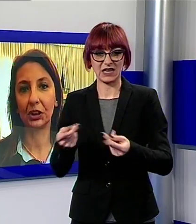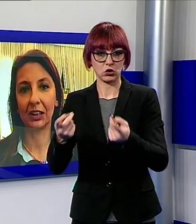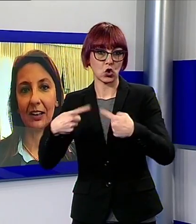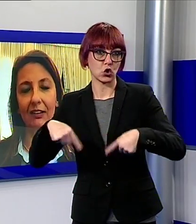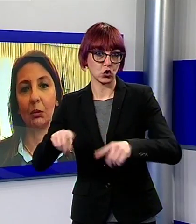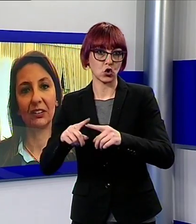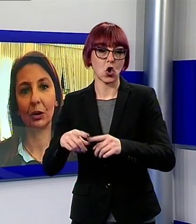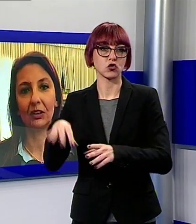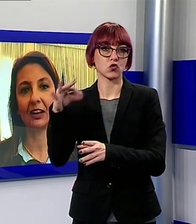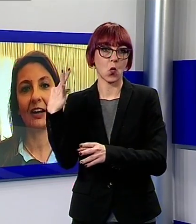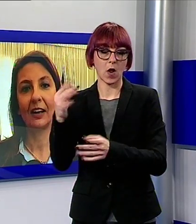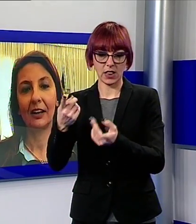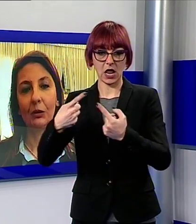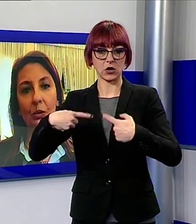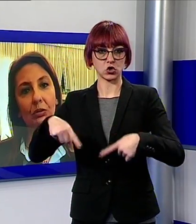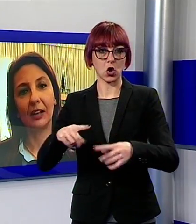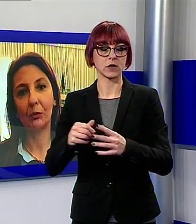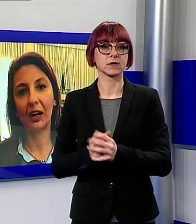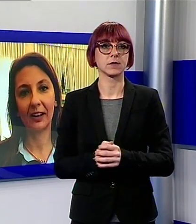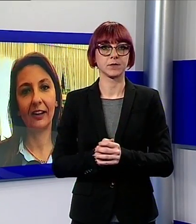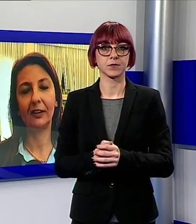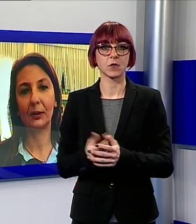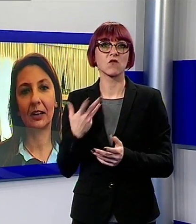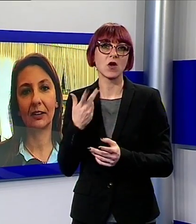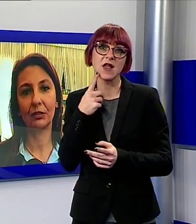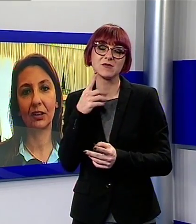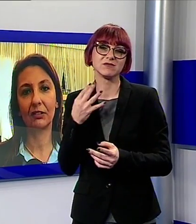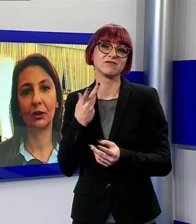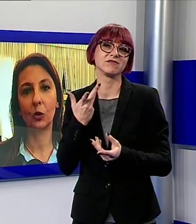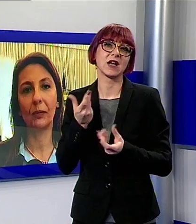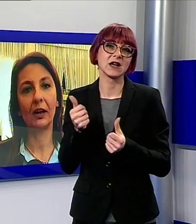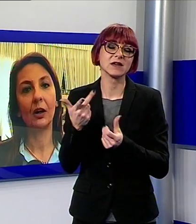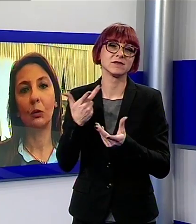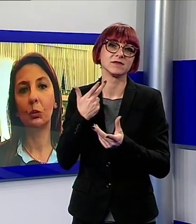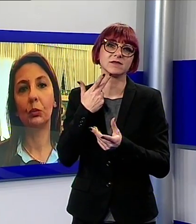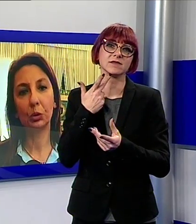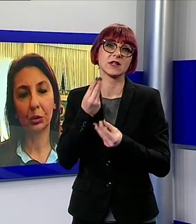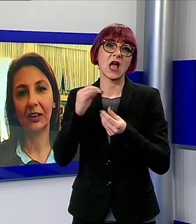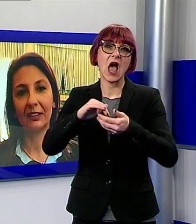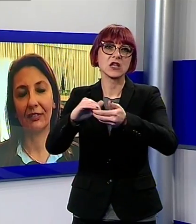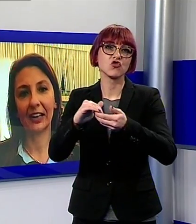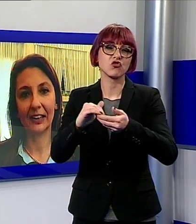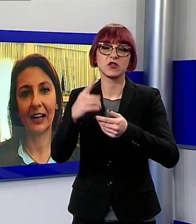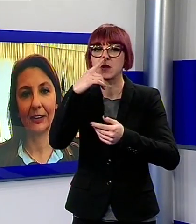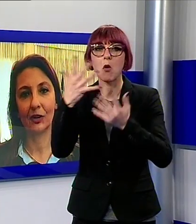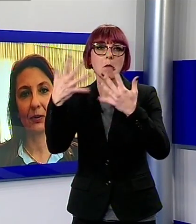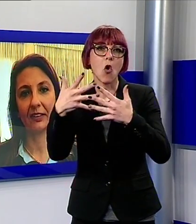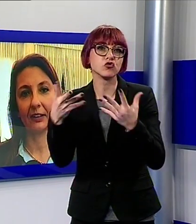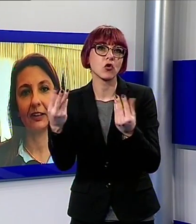eccellenze in quest'ottica in cui noi vogliamo anche reinterpretare l'associazione come un motore che si affianca agli altri già presenti